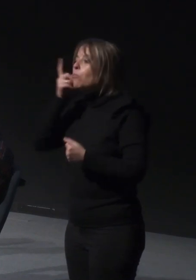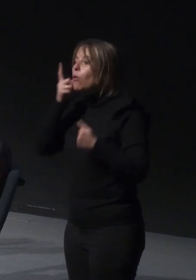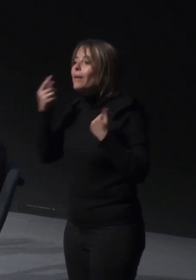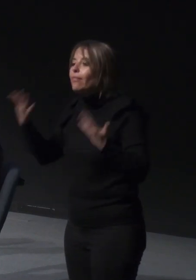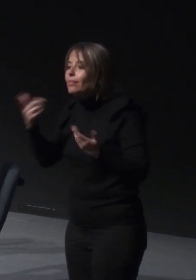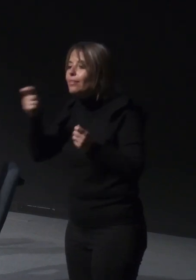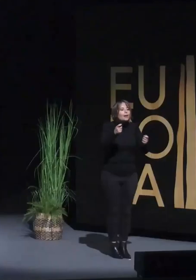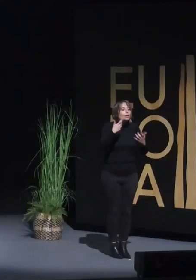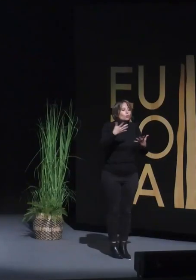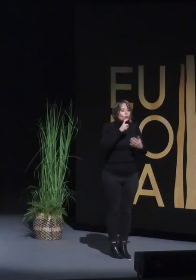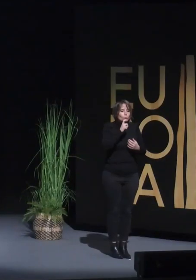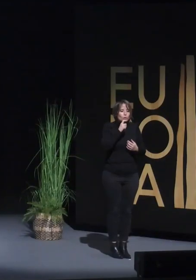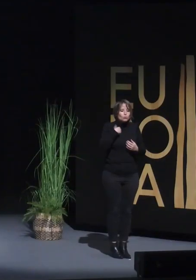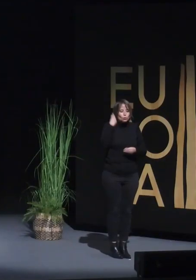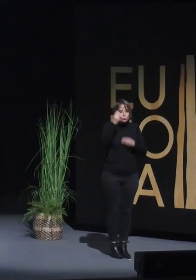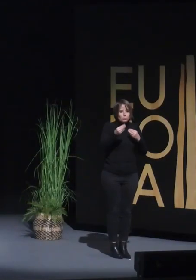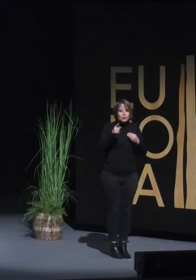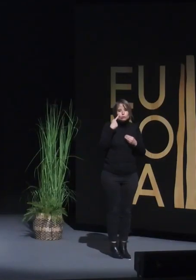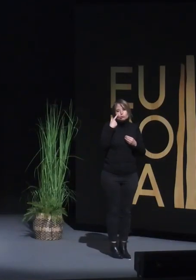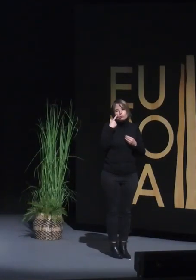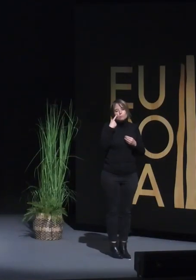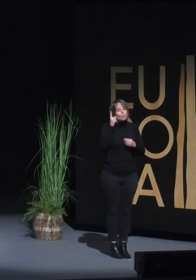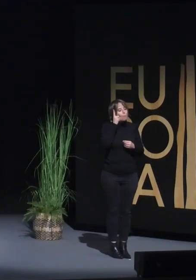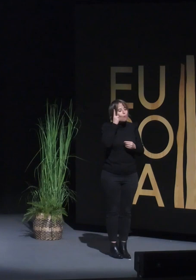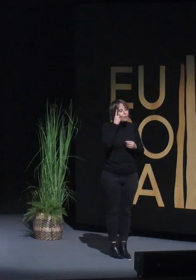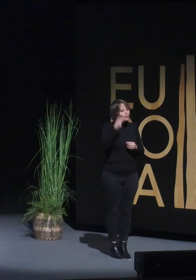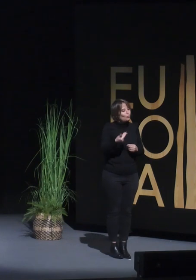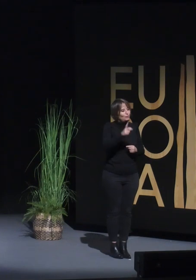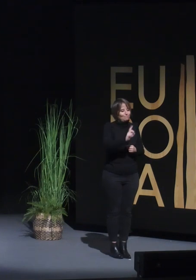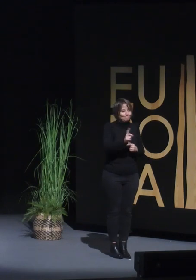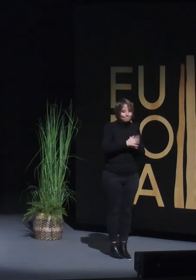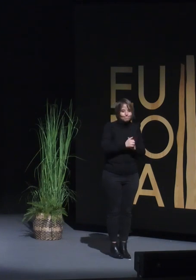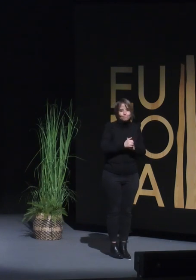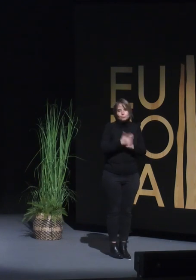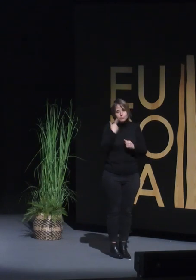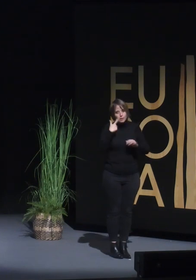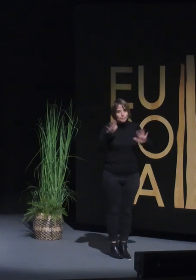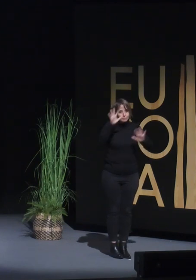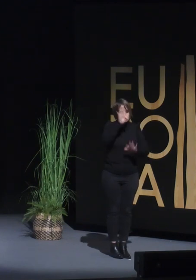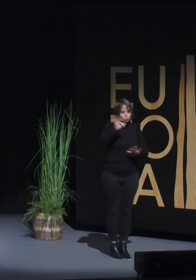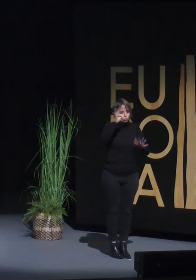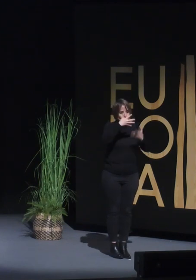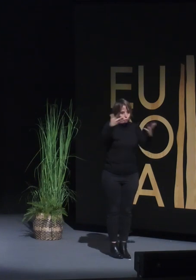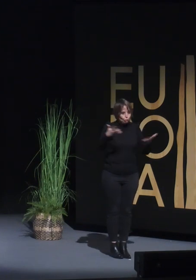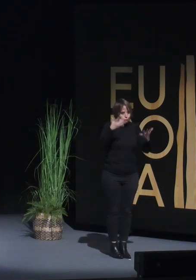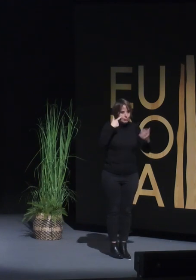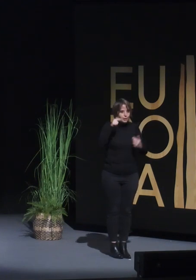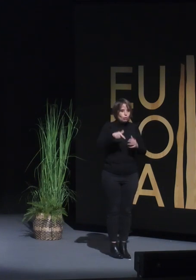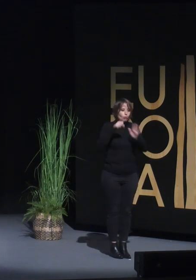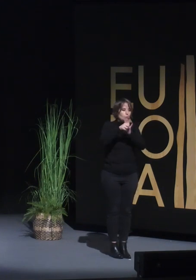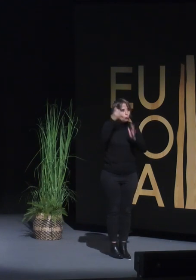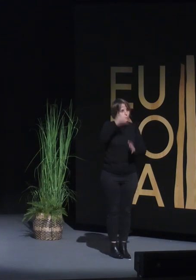móvil? Yo no creo que la clave sea el móvil. A ver, esto es un poco así, como todo está siendo como la tarde de hoy, un poco